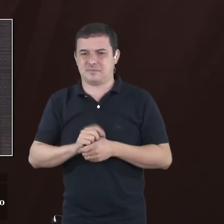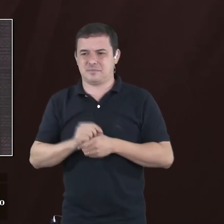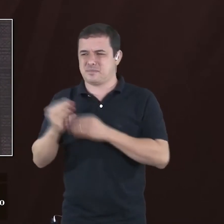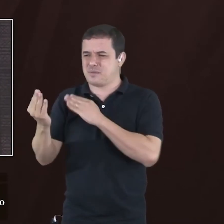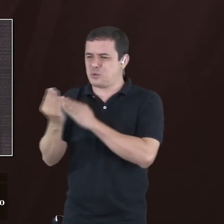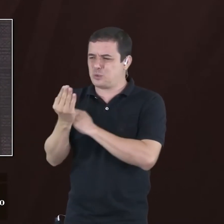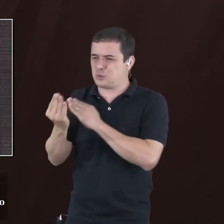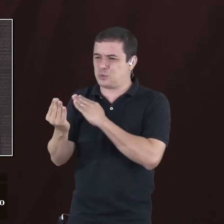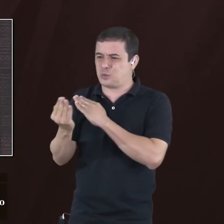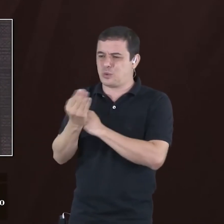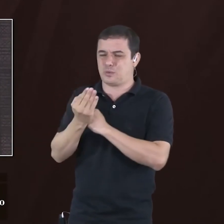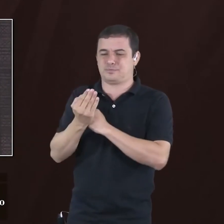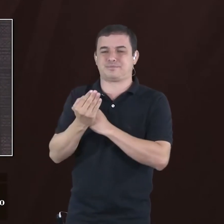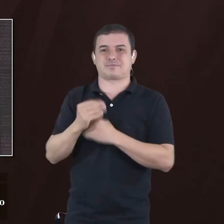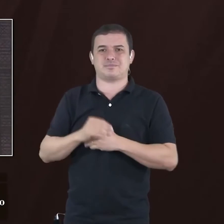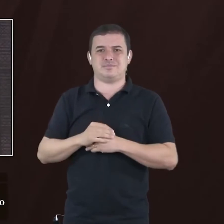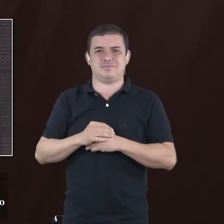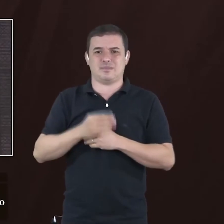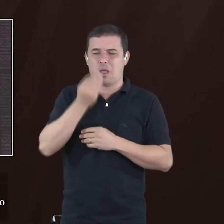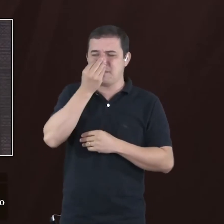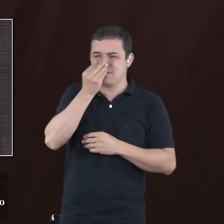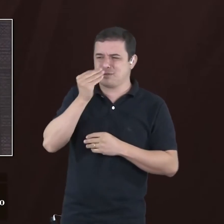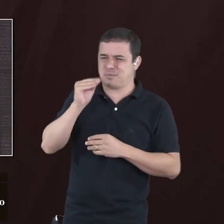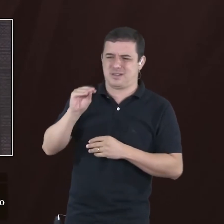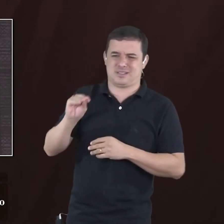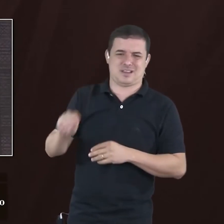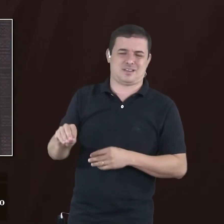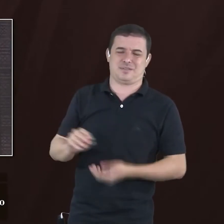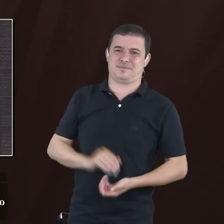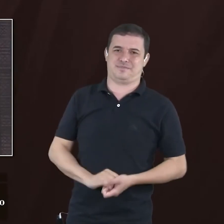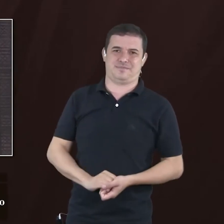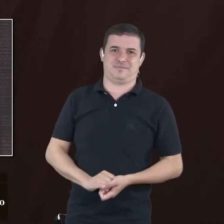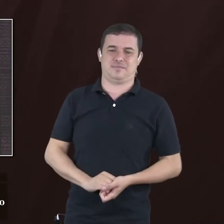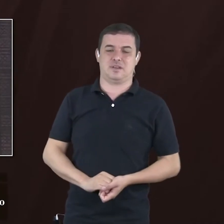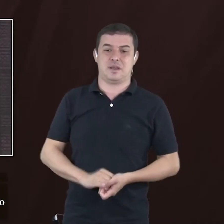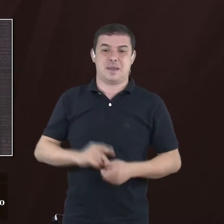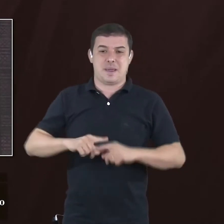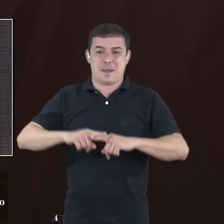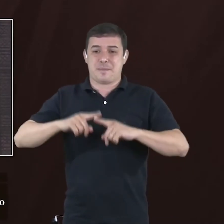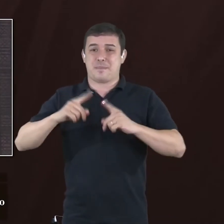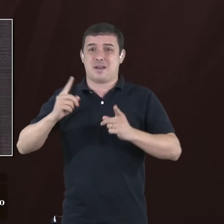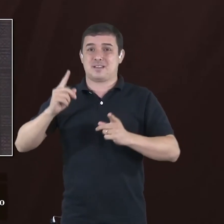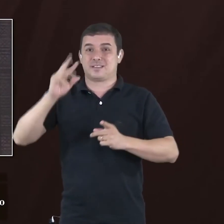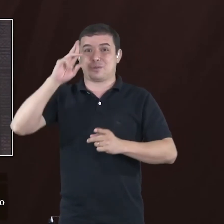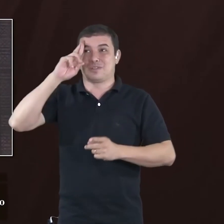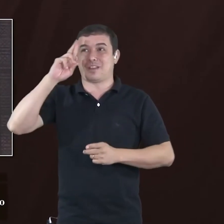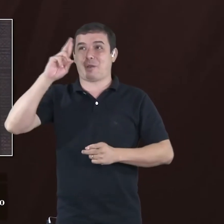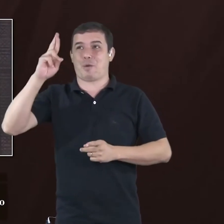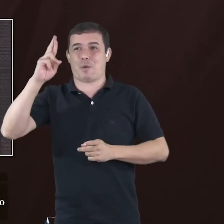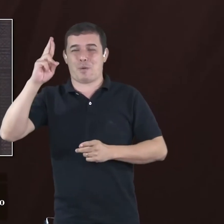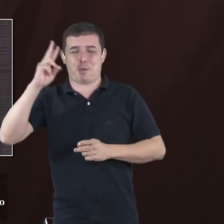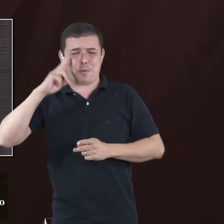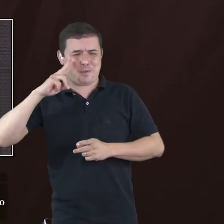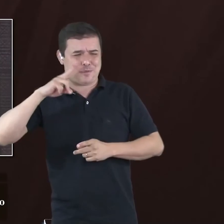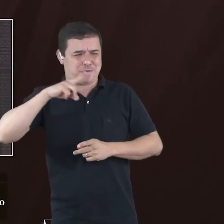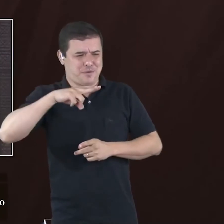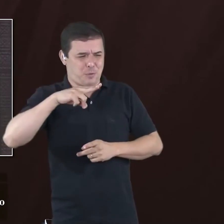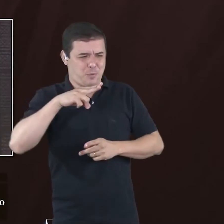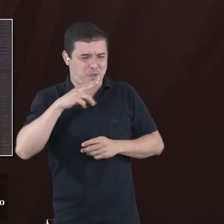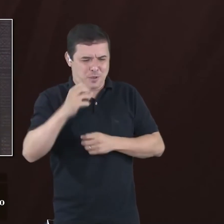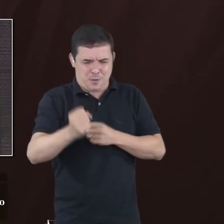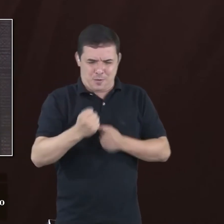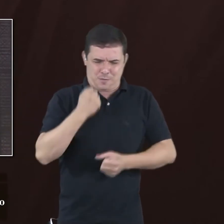né? Todos me abandonaram. Aí versículo 13, mas o Senhor me assistiu e me revestiu de